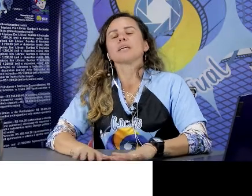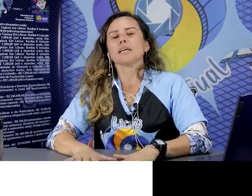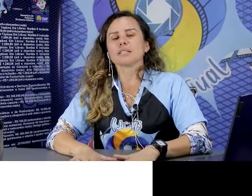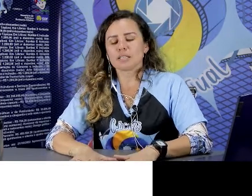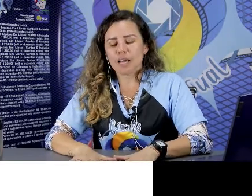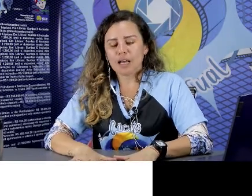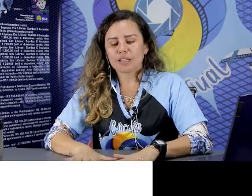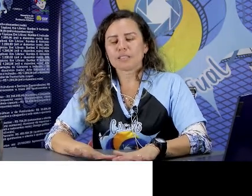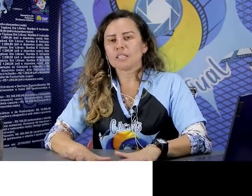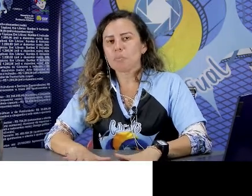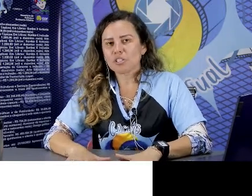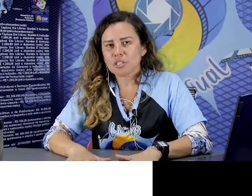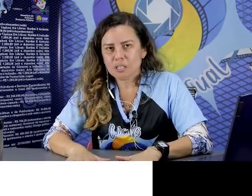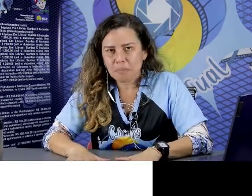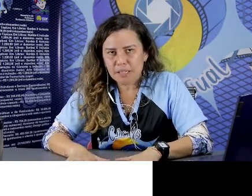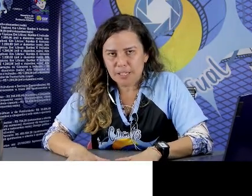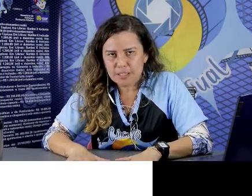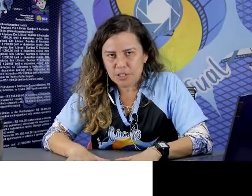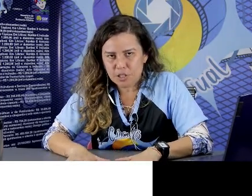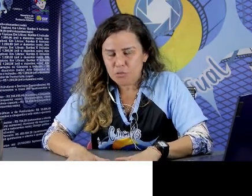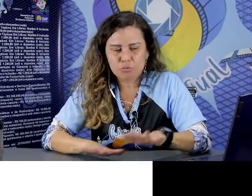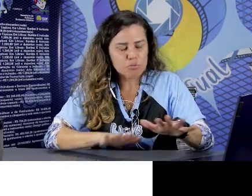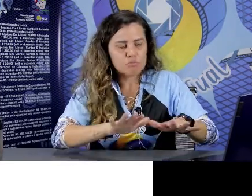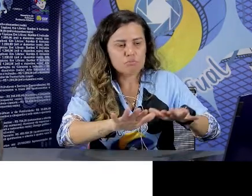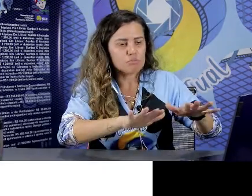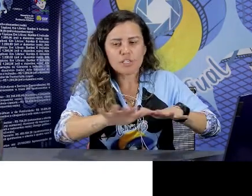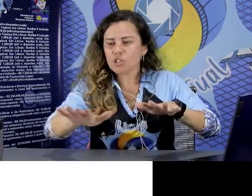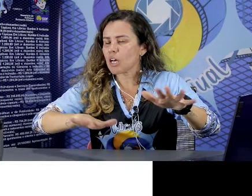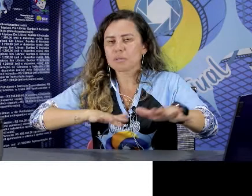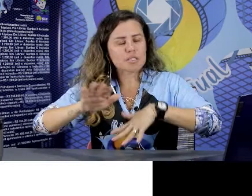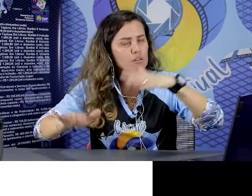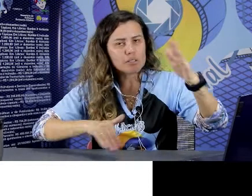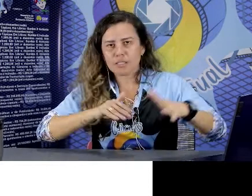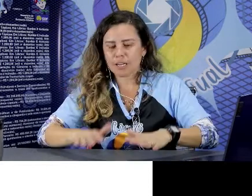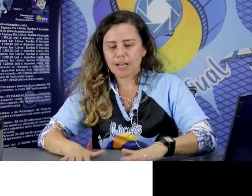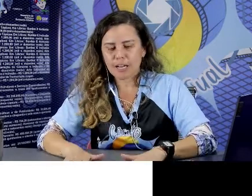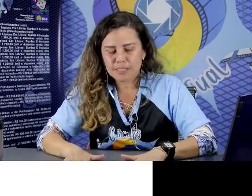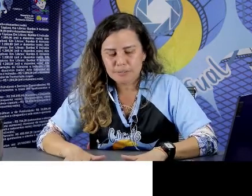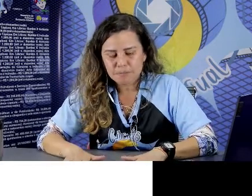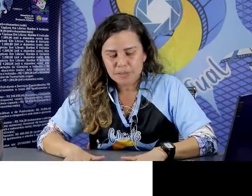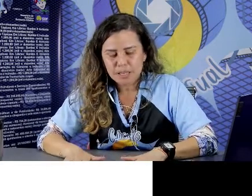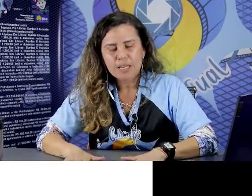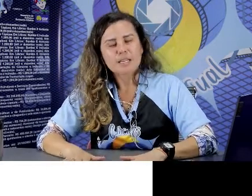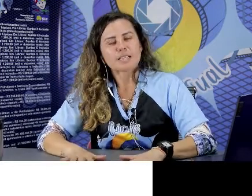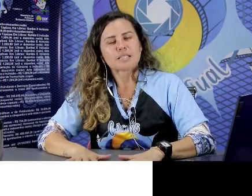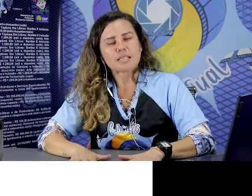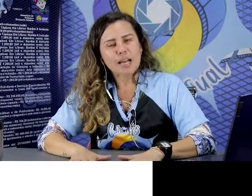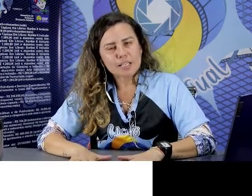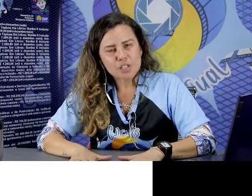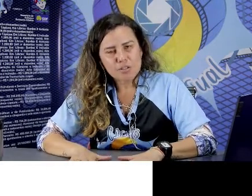esse lar não participa a criança disso, das dinâmicas que acontecem na casa, será que a gente vai